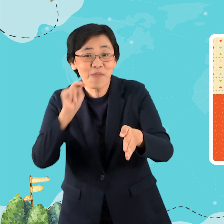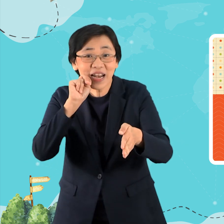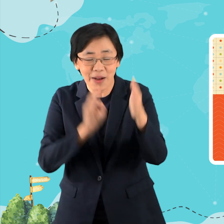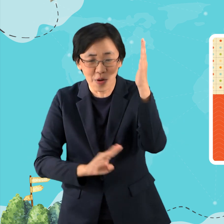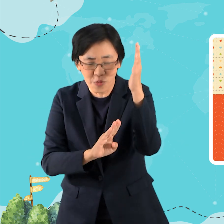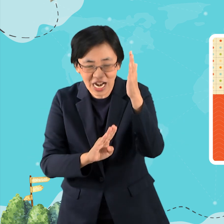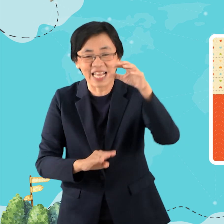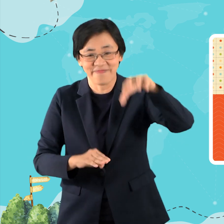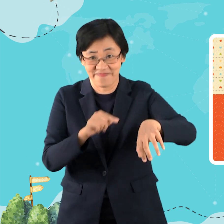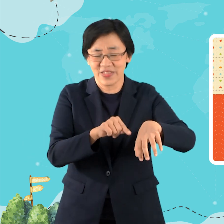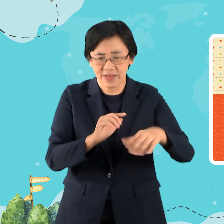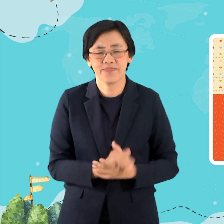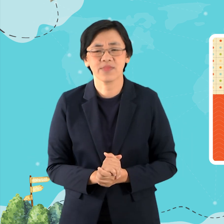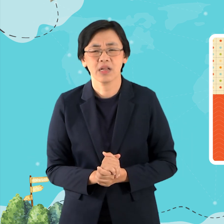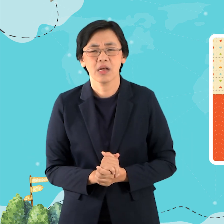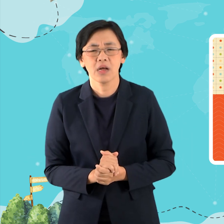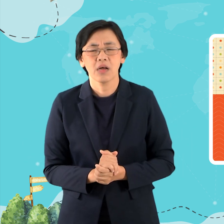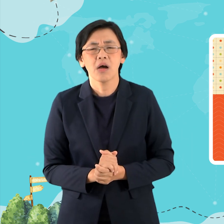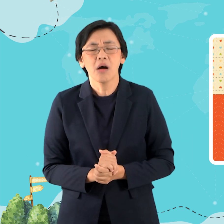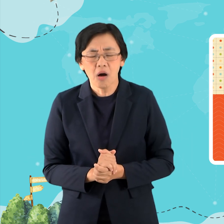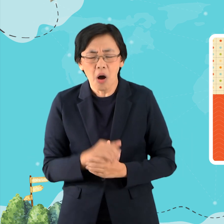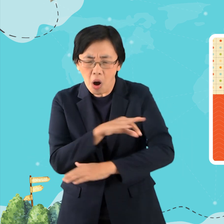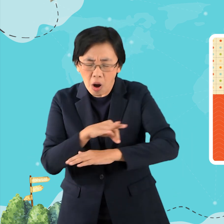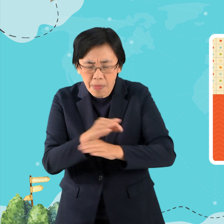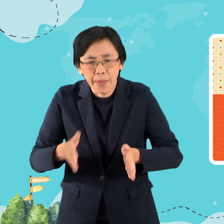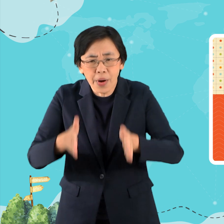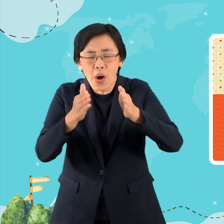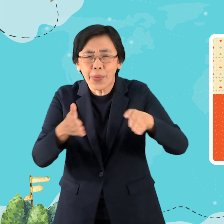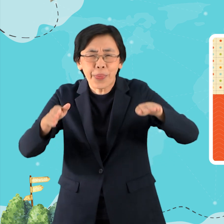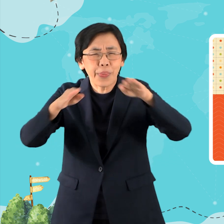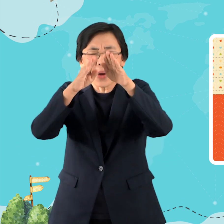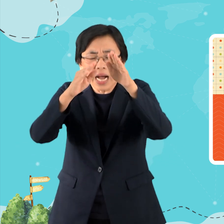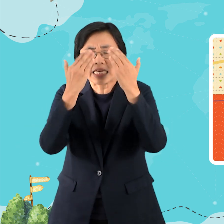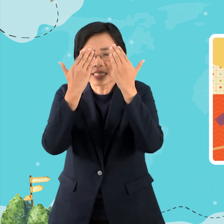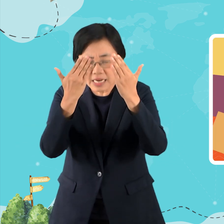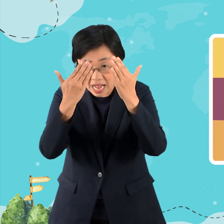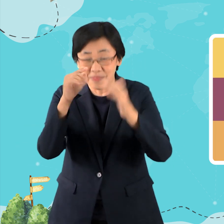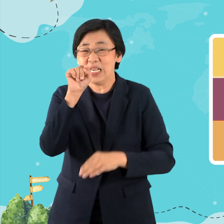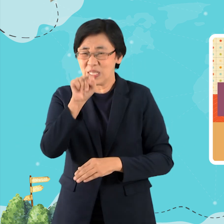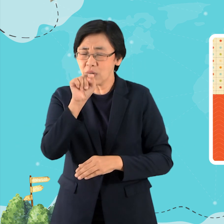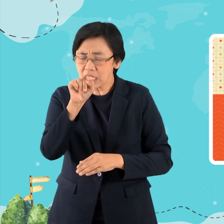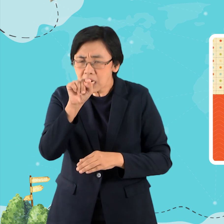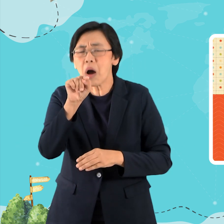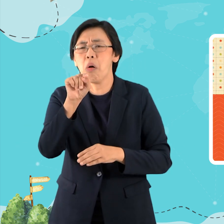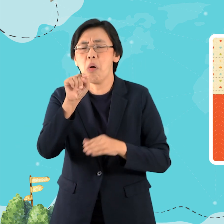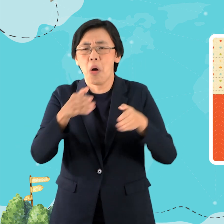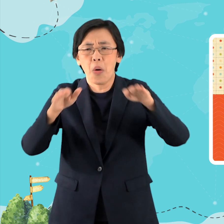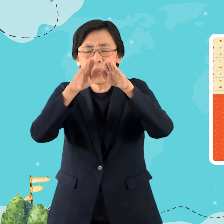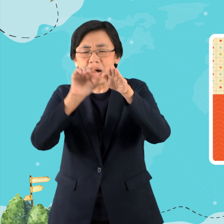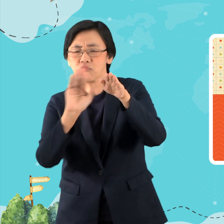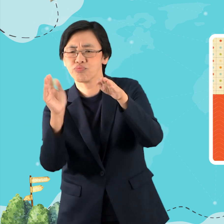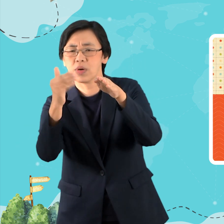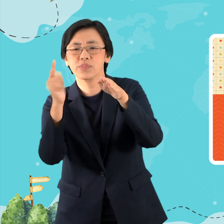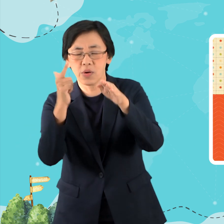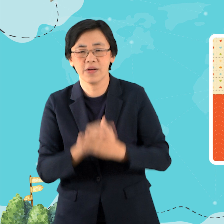ไนมีสถาปัตยกรรมแบบอิสลามยอดโดมหุ้มด้วยทองคำมัสยิดโ